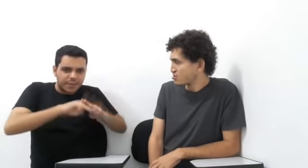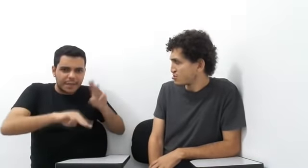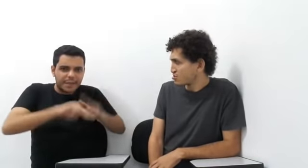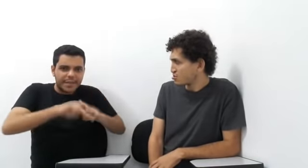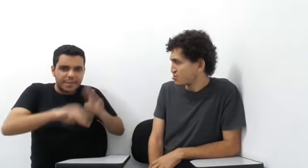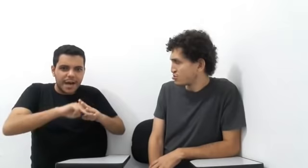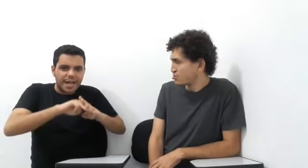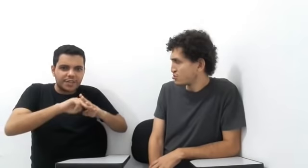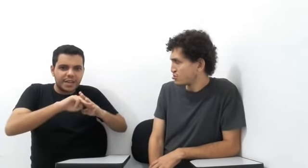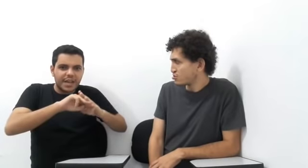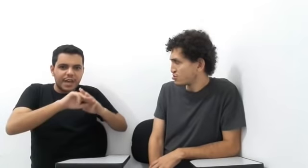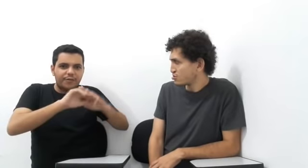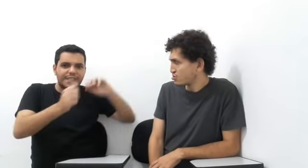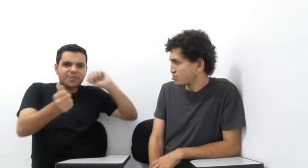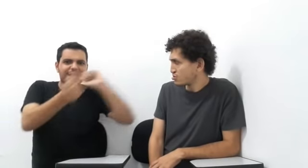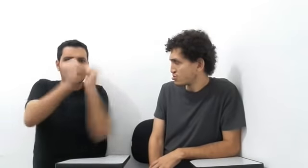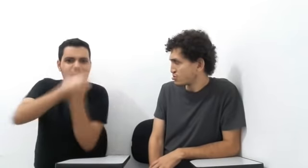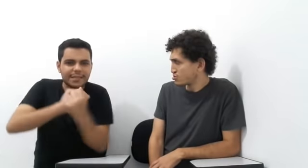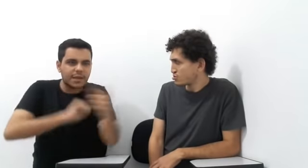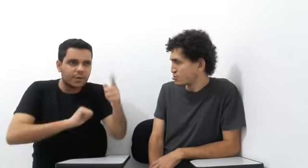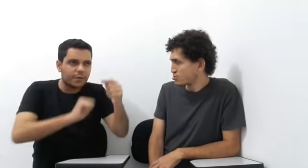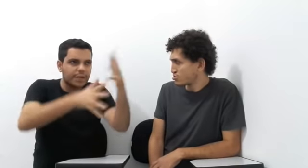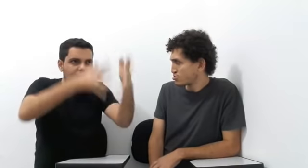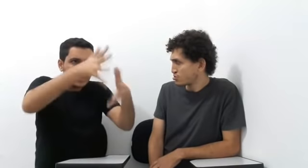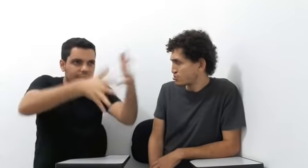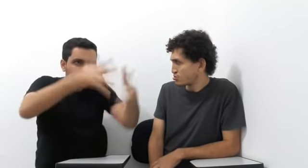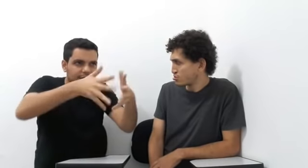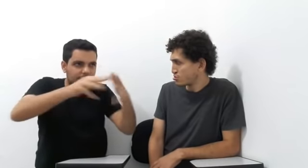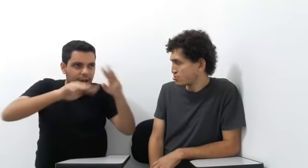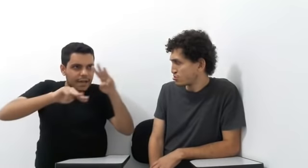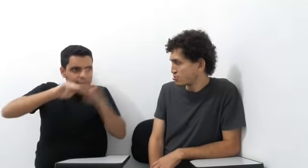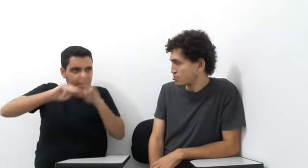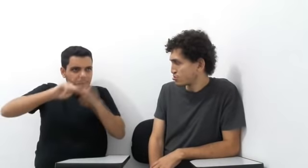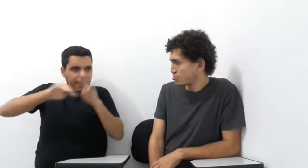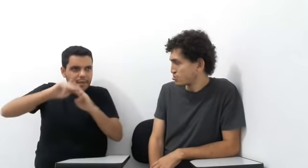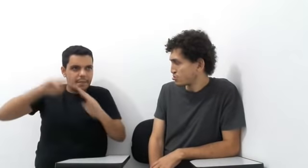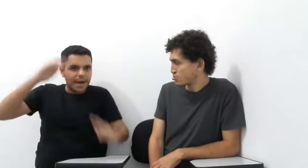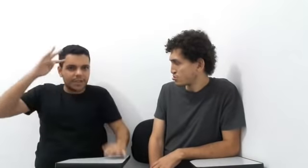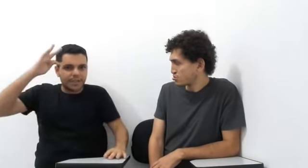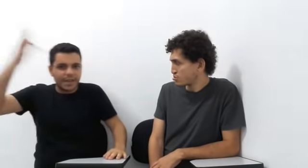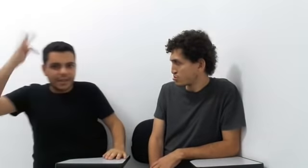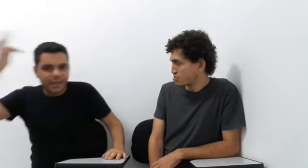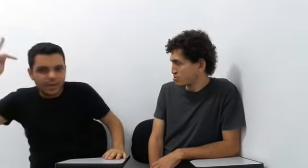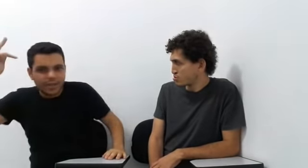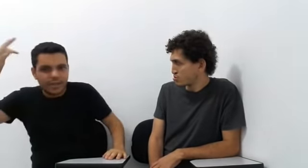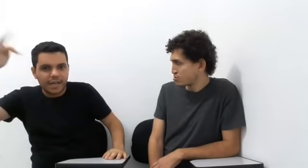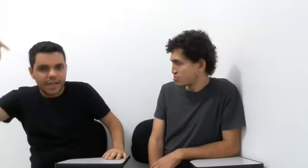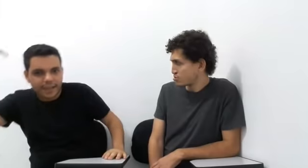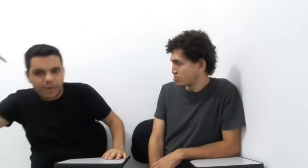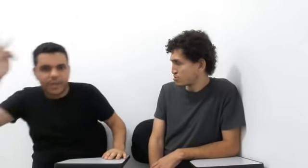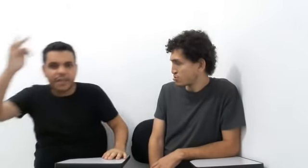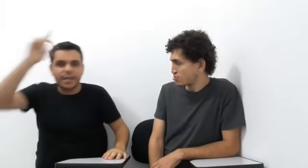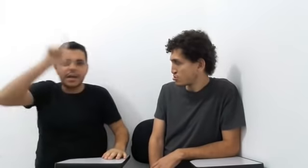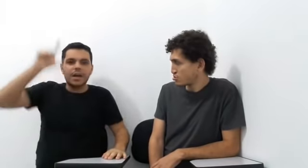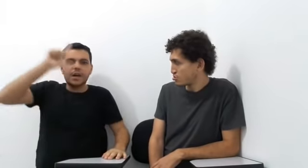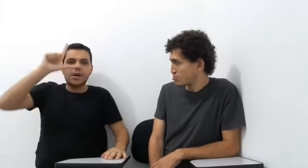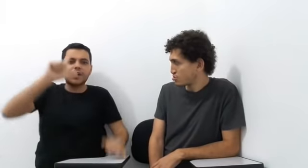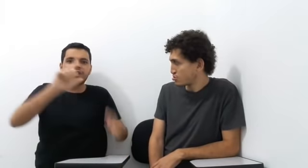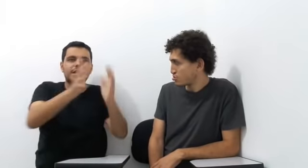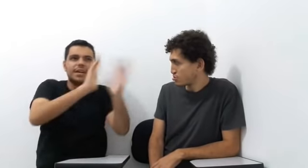saber matemática, eu fazia uma adaptação, eu via língua de sinais, matemática, teoria, lógica,